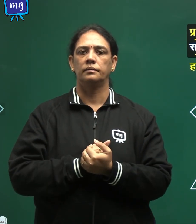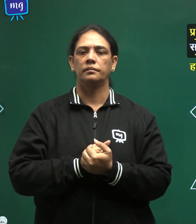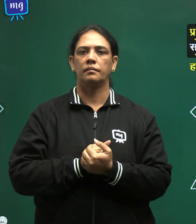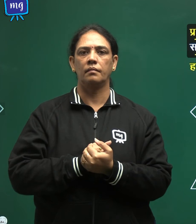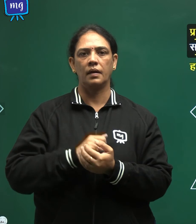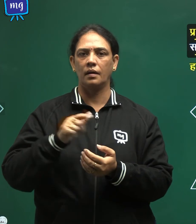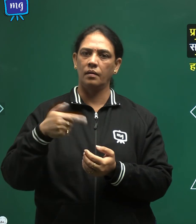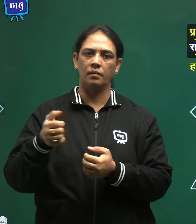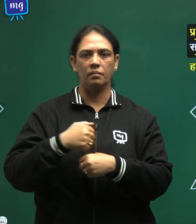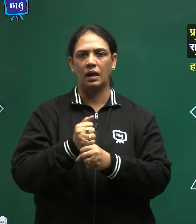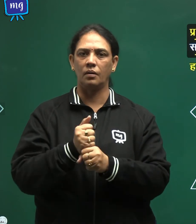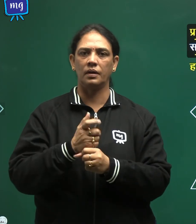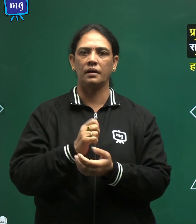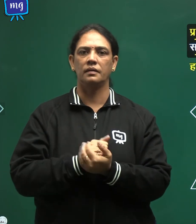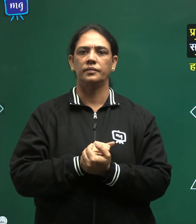बना लोगे?